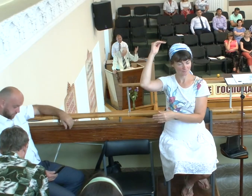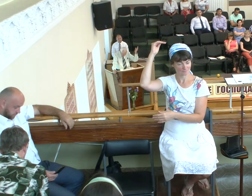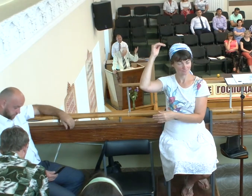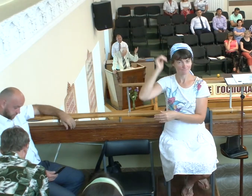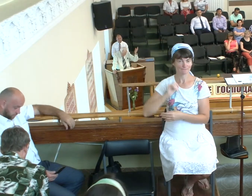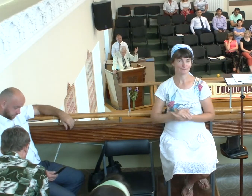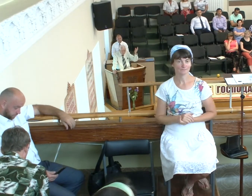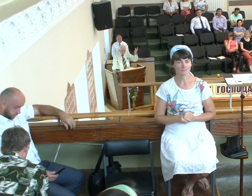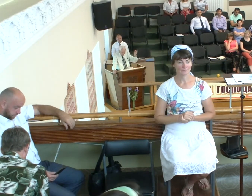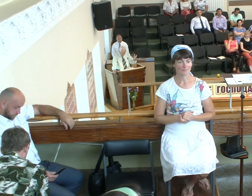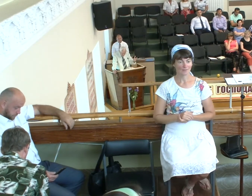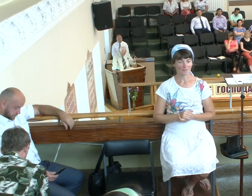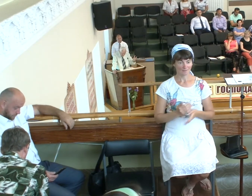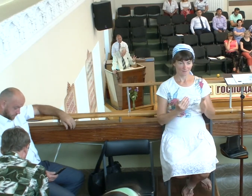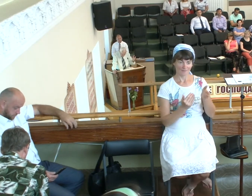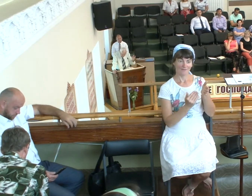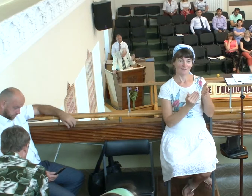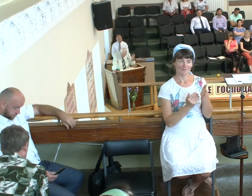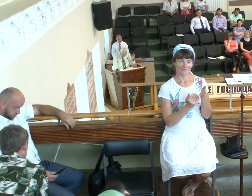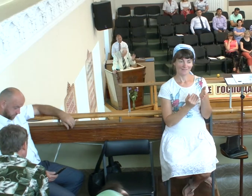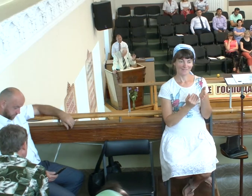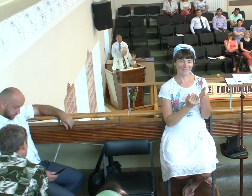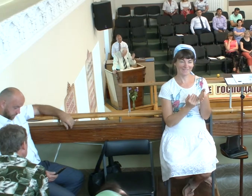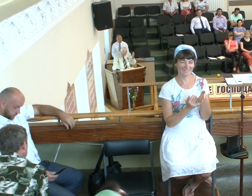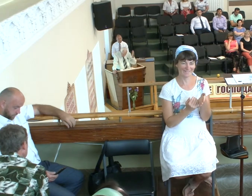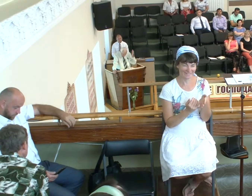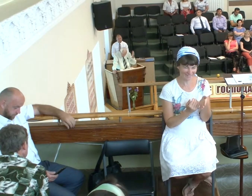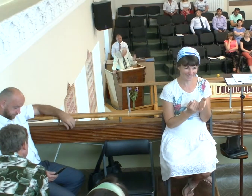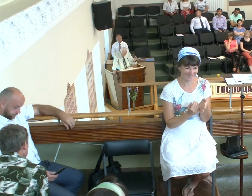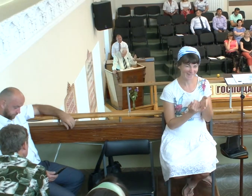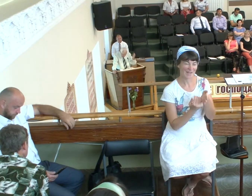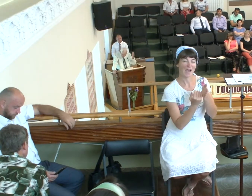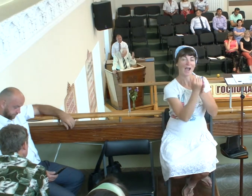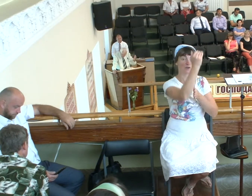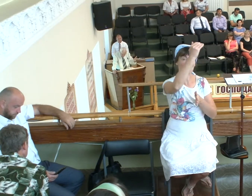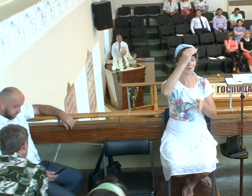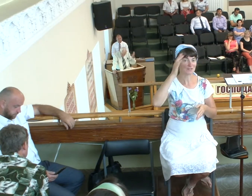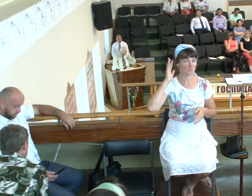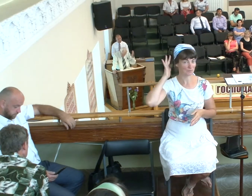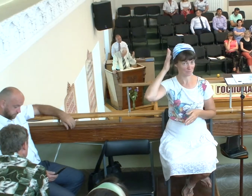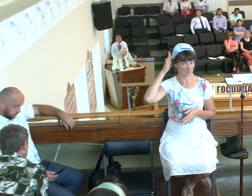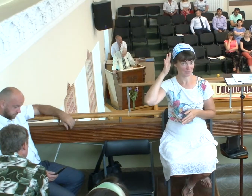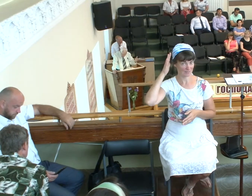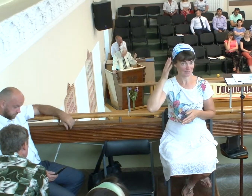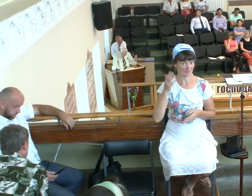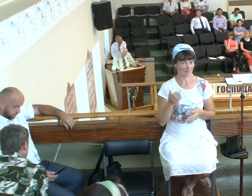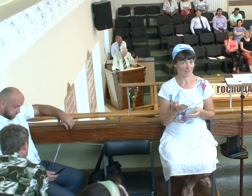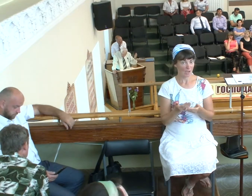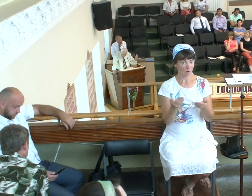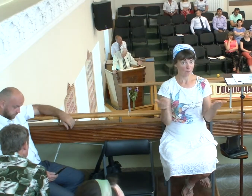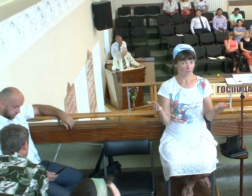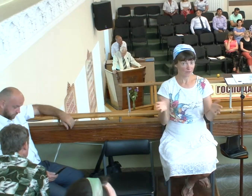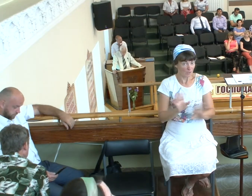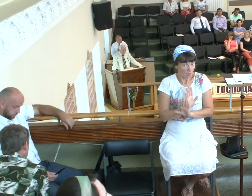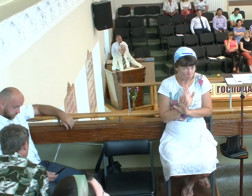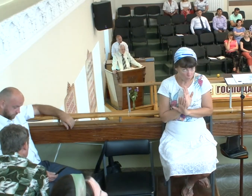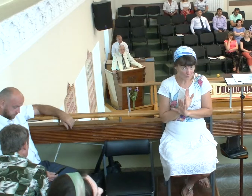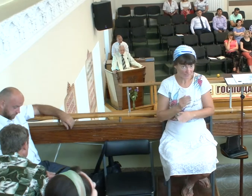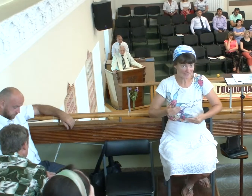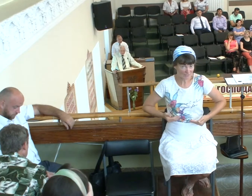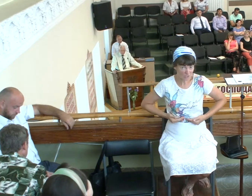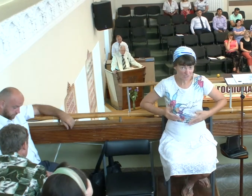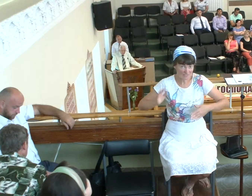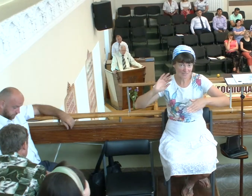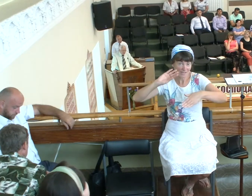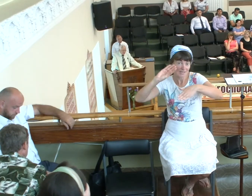Христос. Дальше написано 3 стих. Ибо вы умерли, жизнь ваша сокрыта со Христом в Боге.